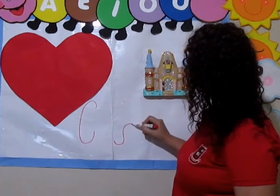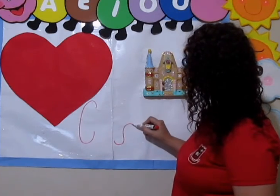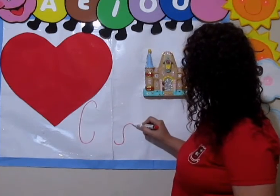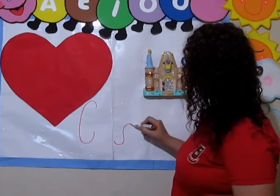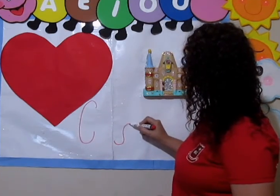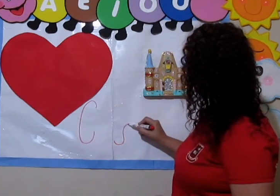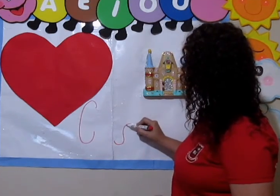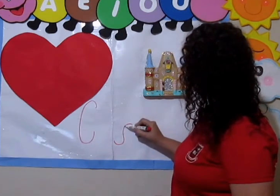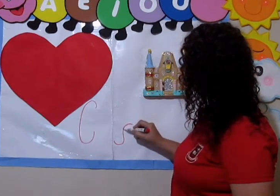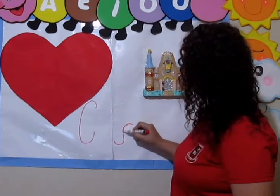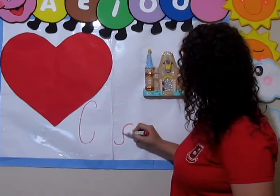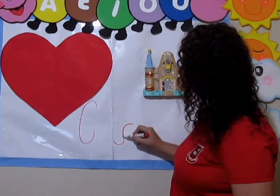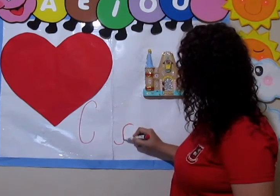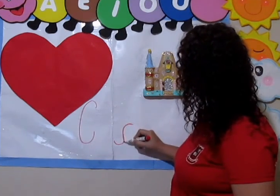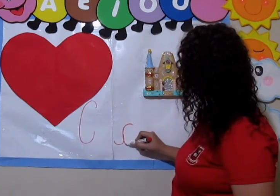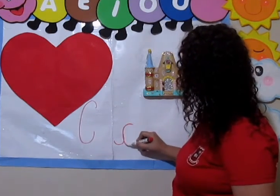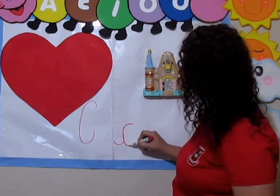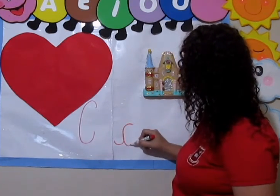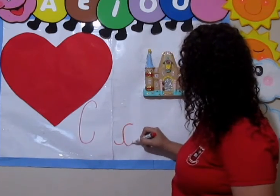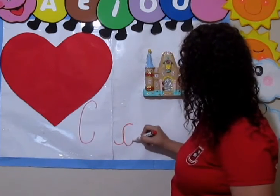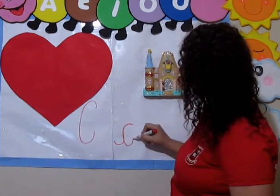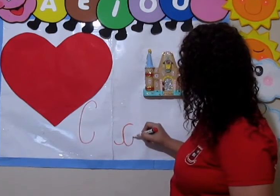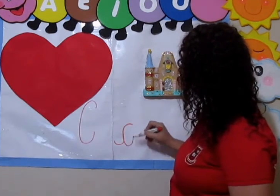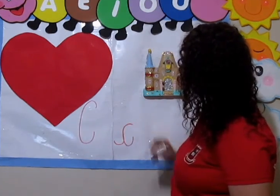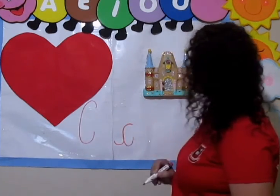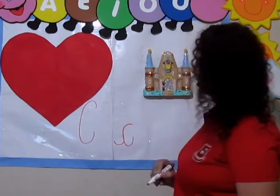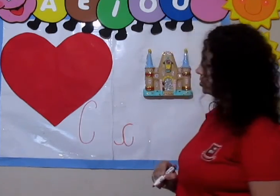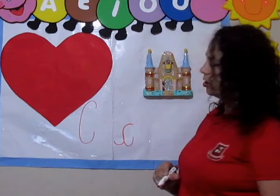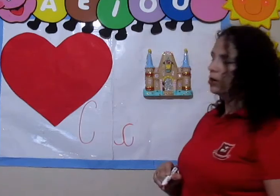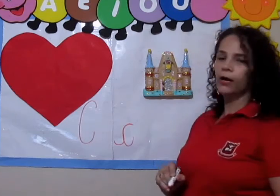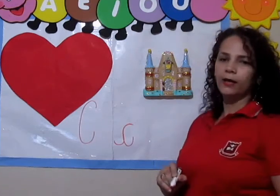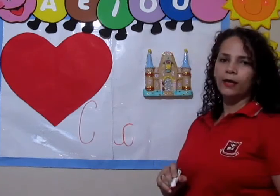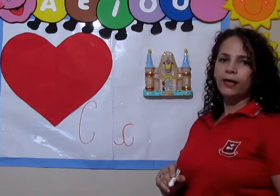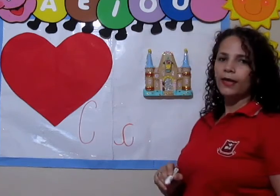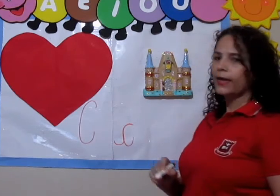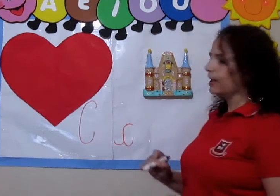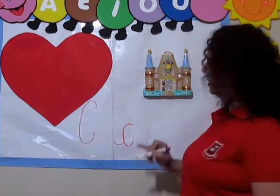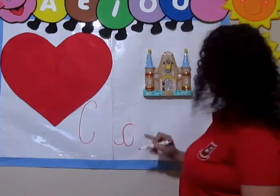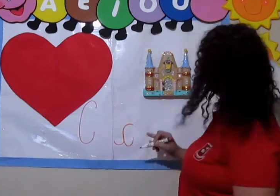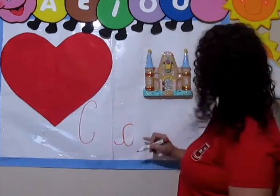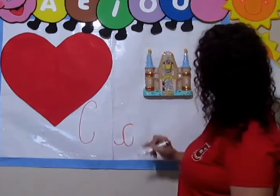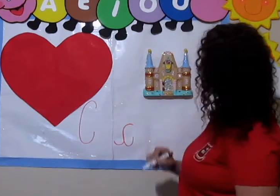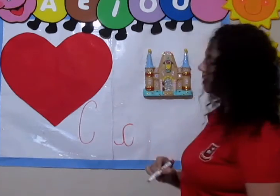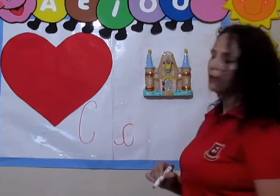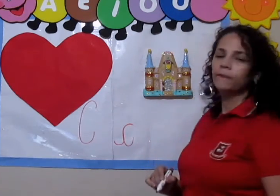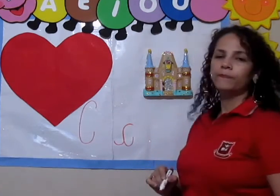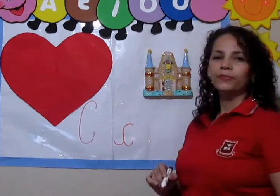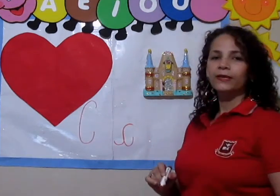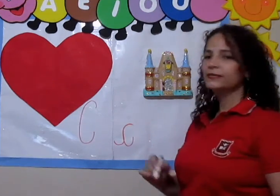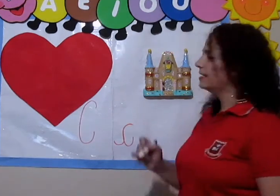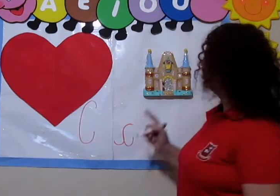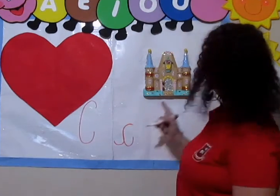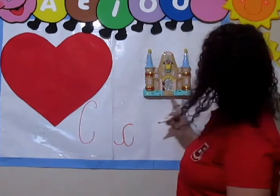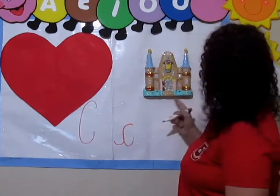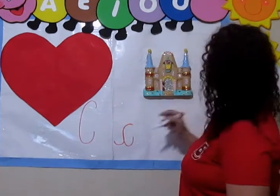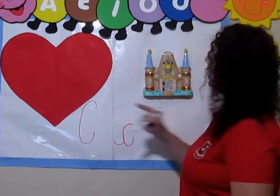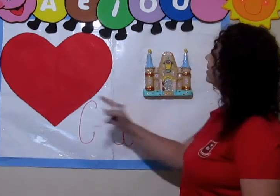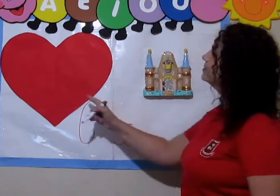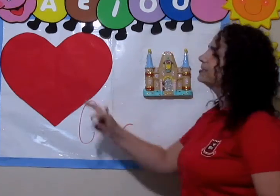vira. É uma bolinha que não fecha, hein, gente? Ó, e a letra C. C de castelo, C